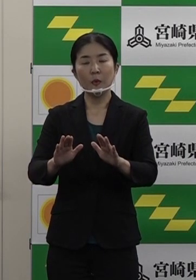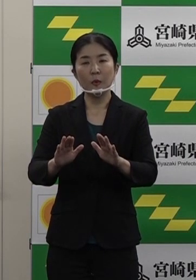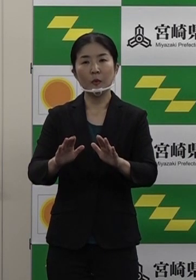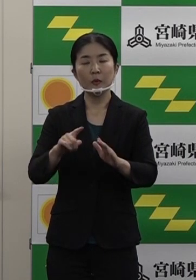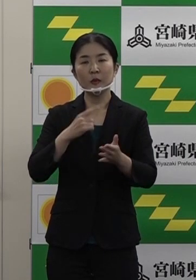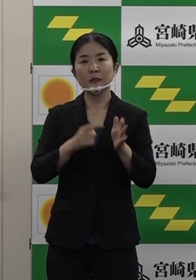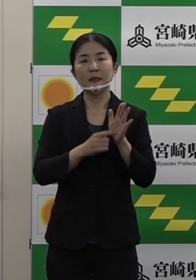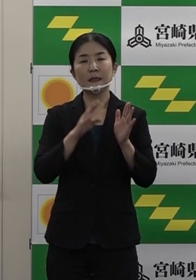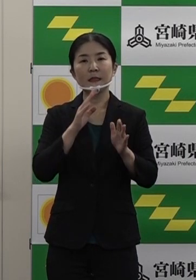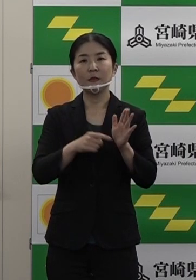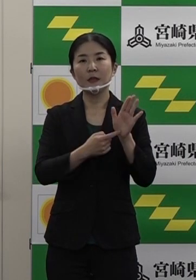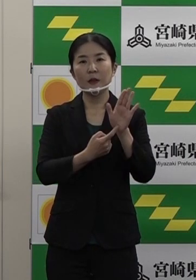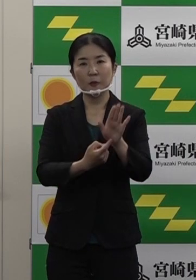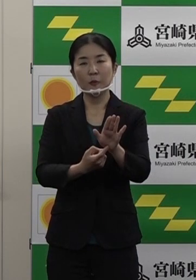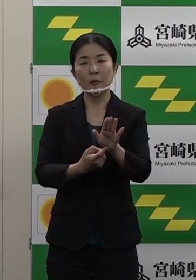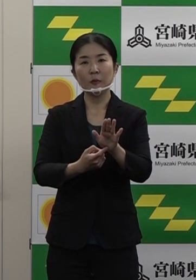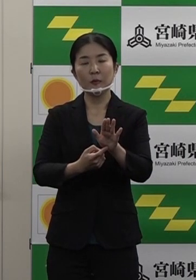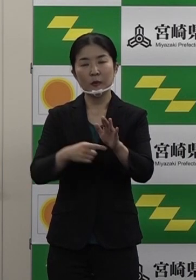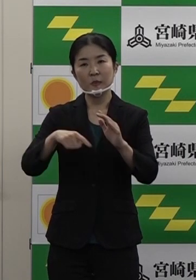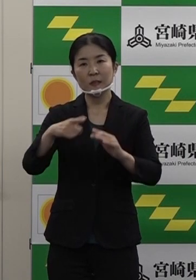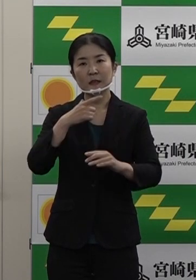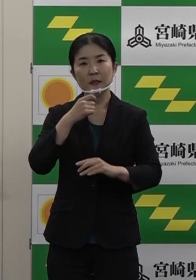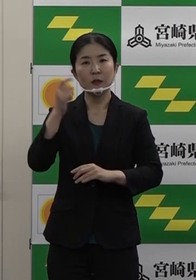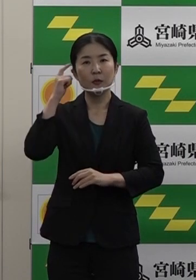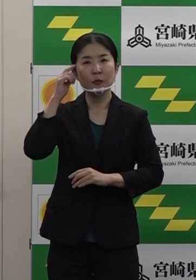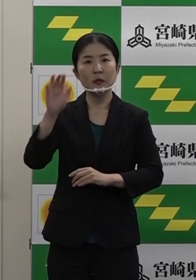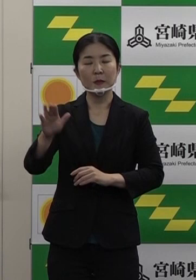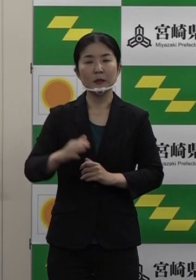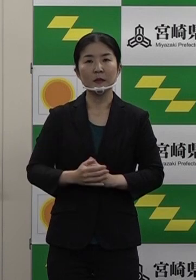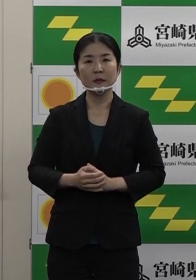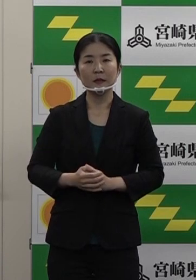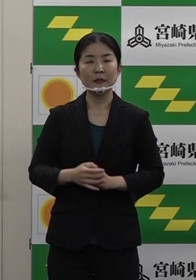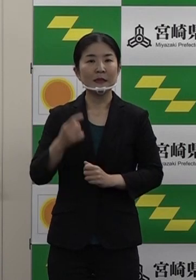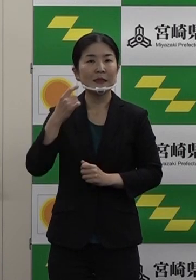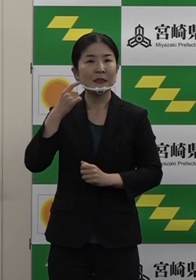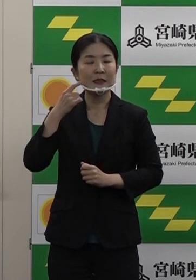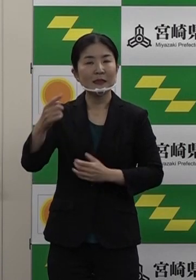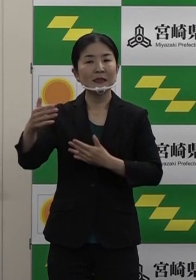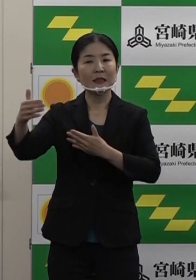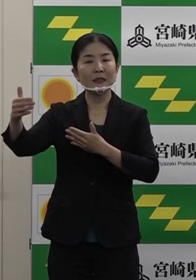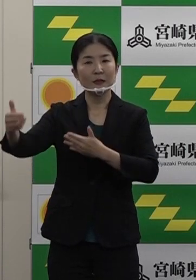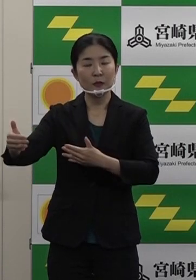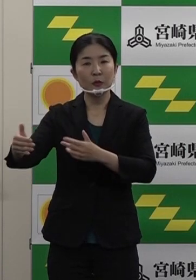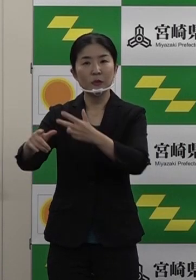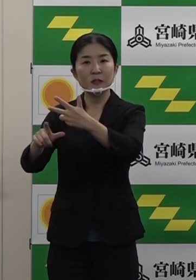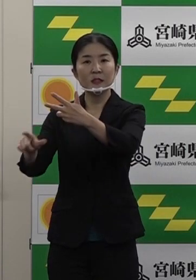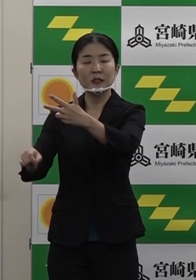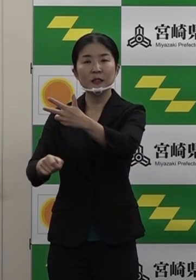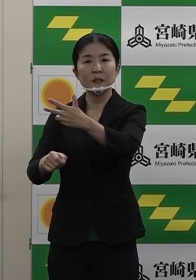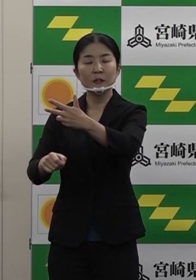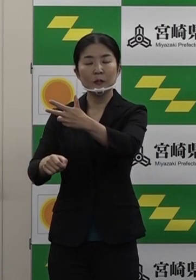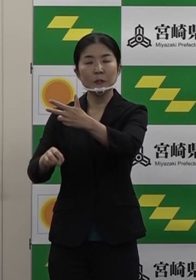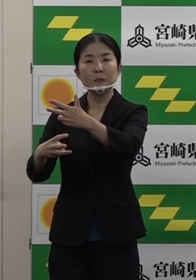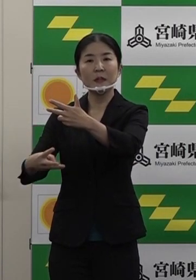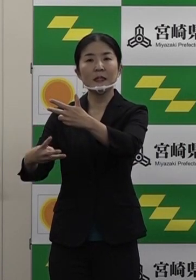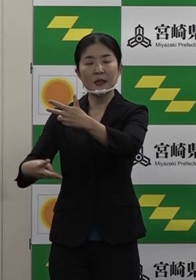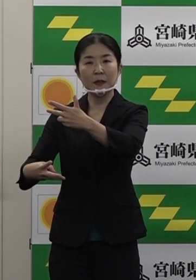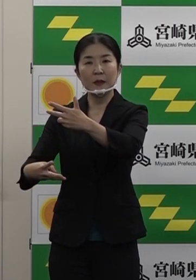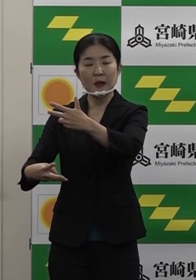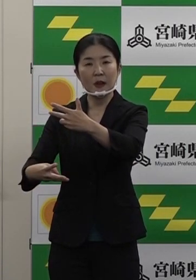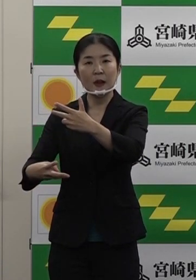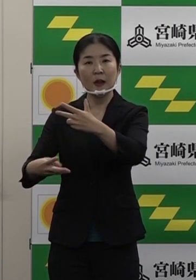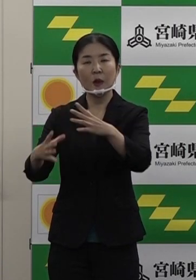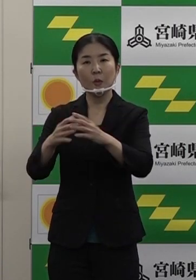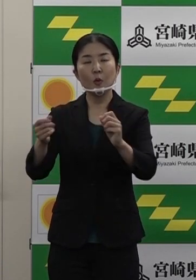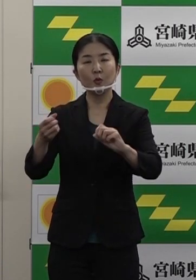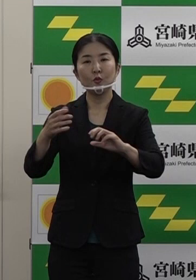実現をしてまいりたいと考えておるところであります。あと1ヶ月ちょっともすれば7月3日、国分祭、下分祭、その